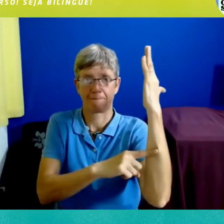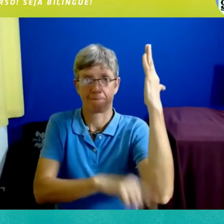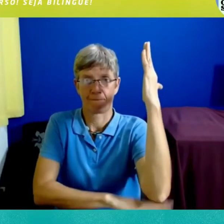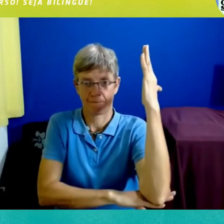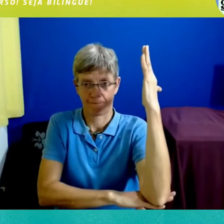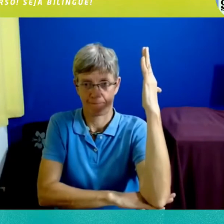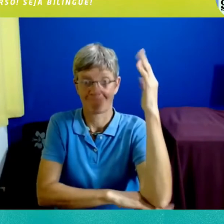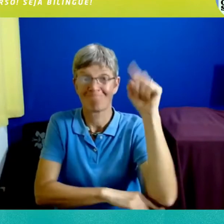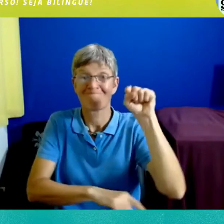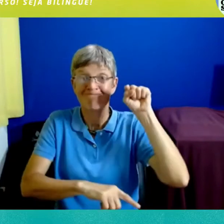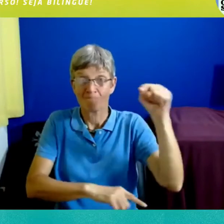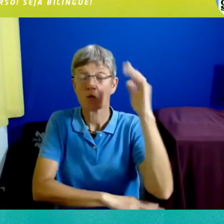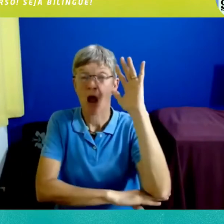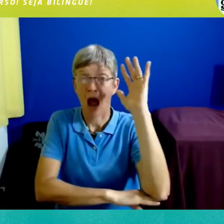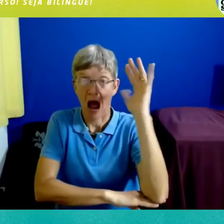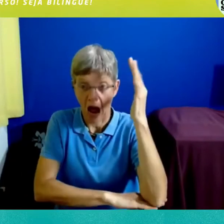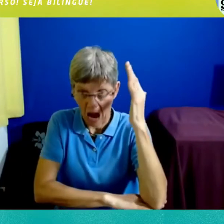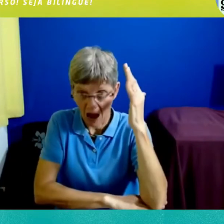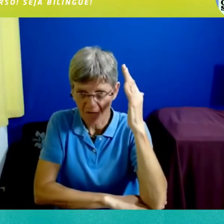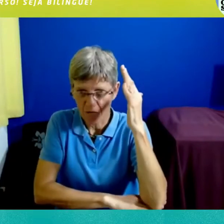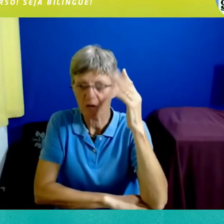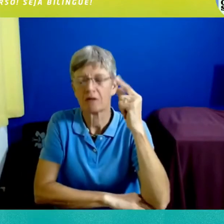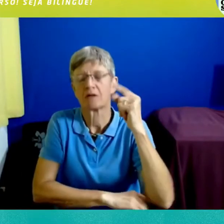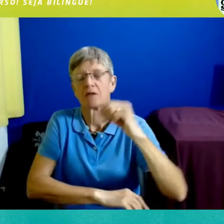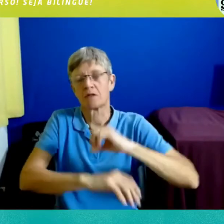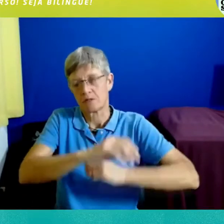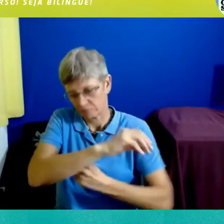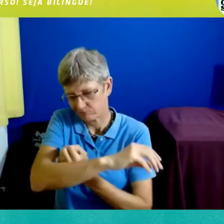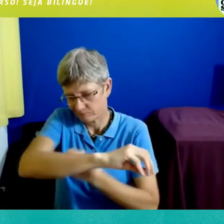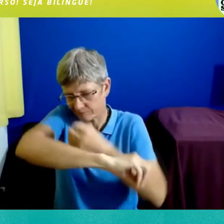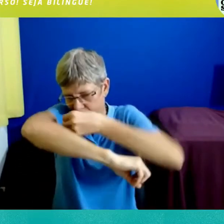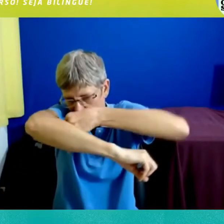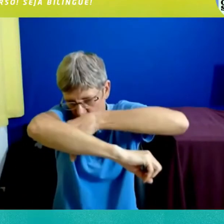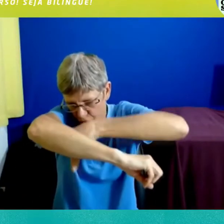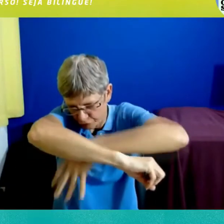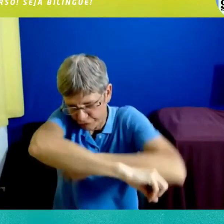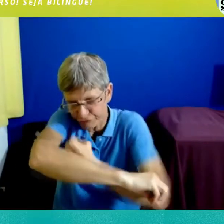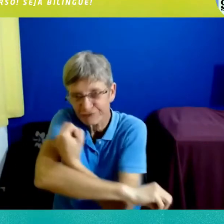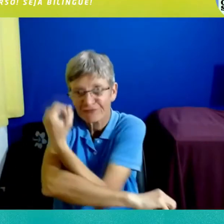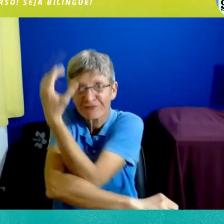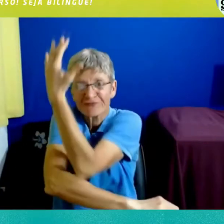sobre uma árvore, de uma árvore. Essa árvore,